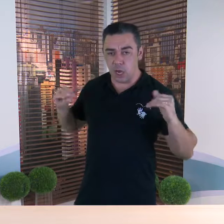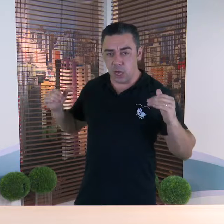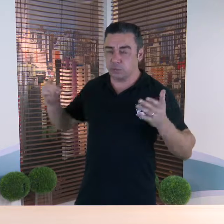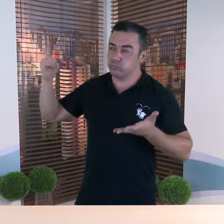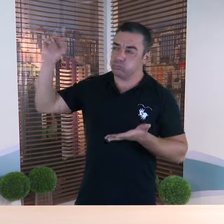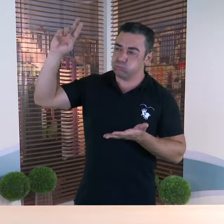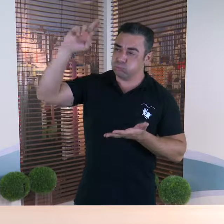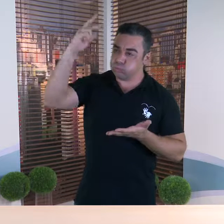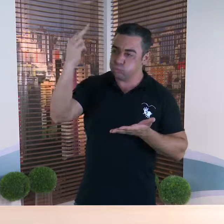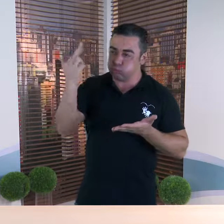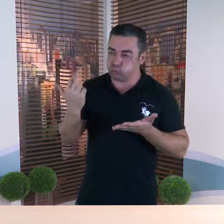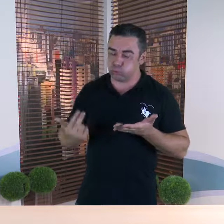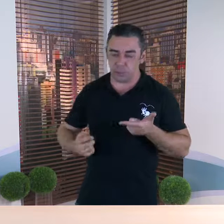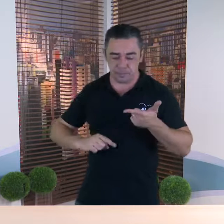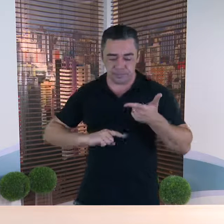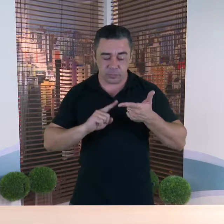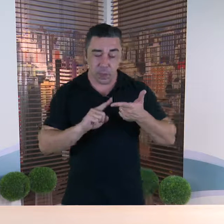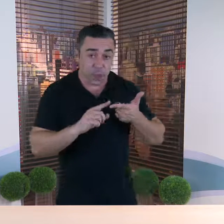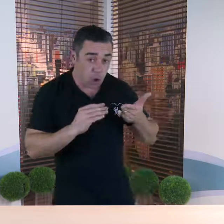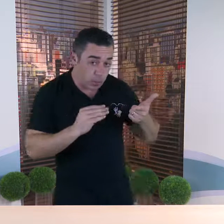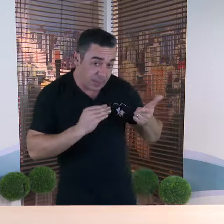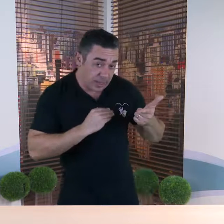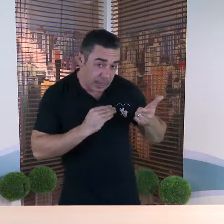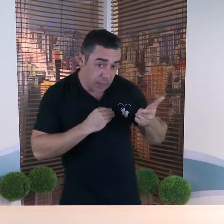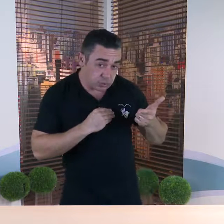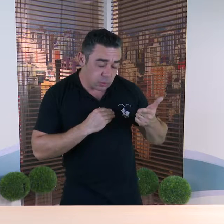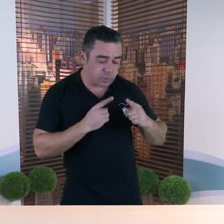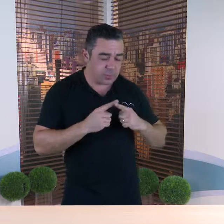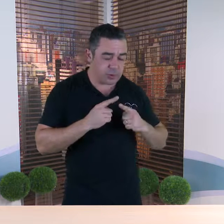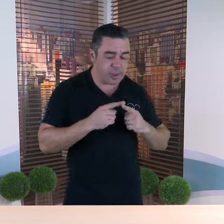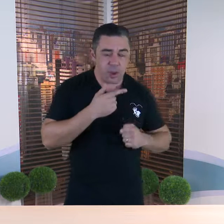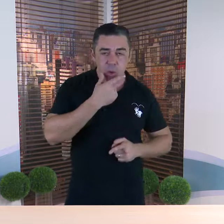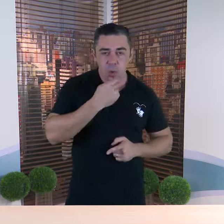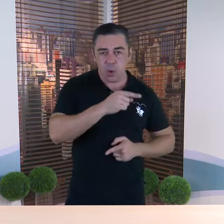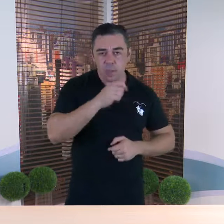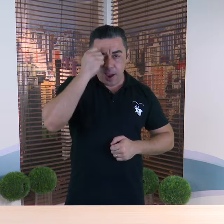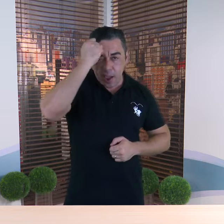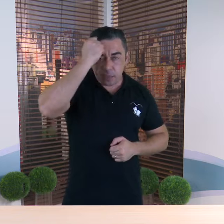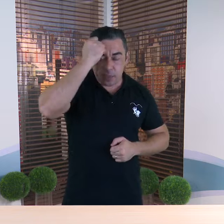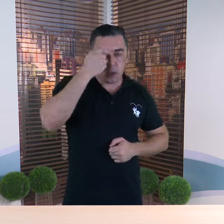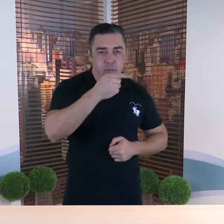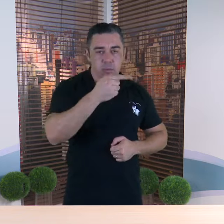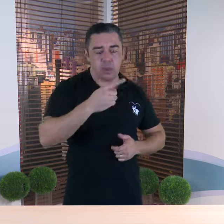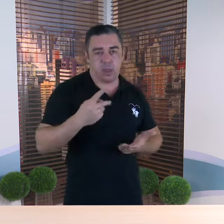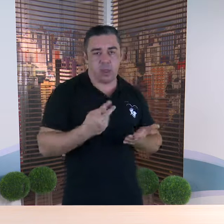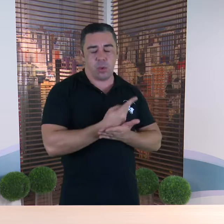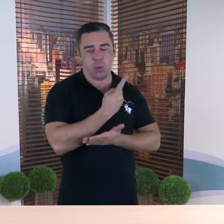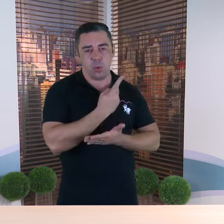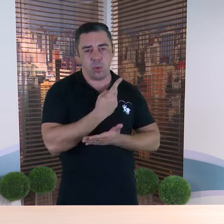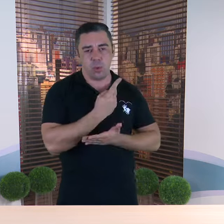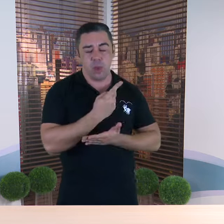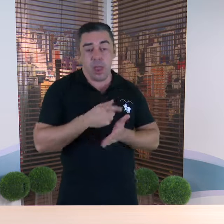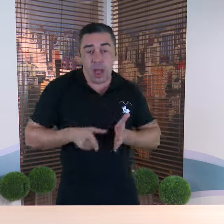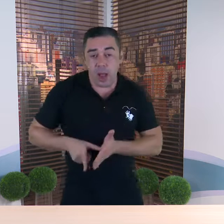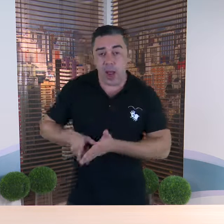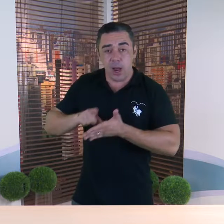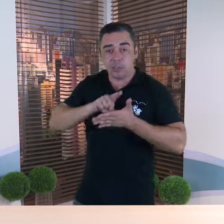à queda do homem. De fato, não há indicação na Bíblia de que haja o mal anterior